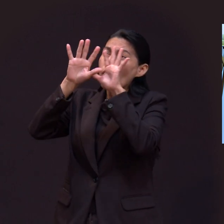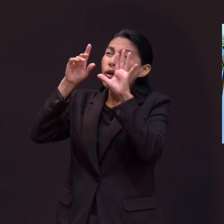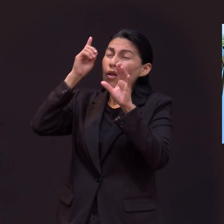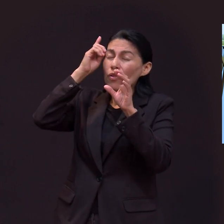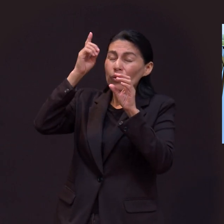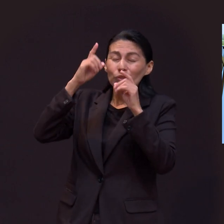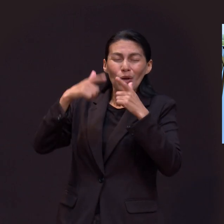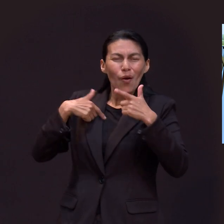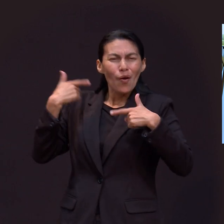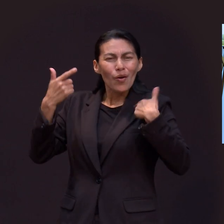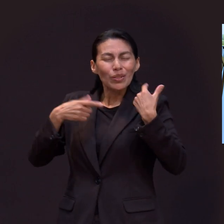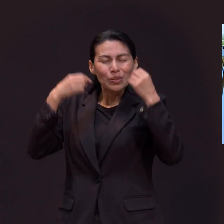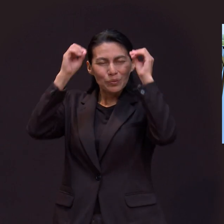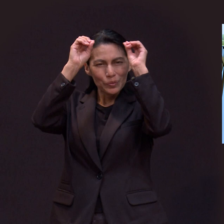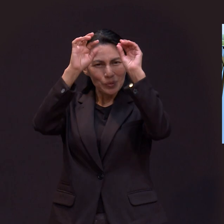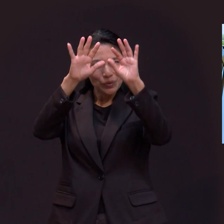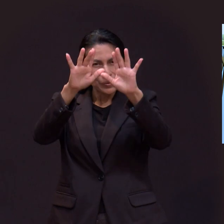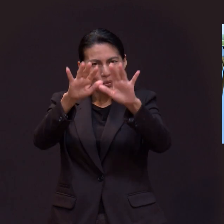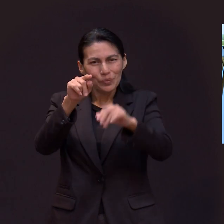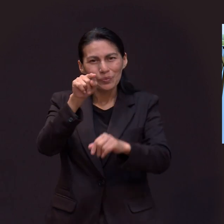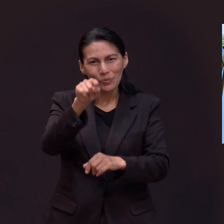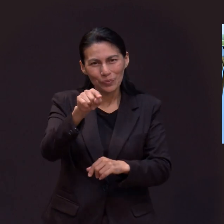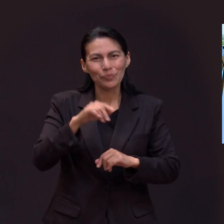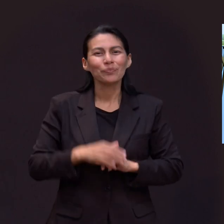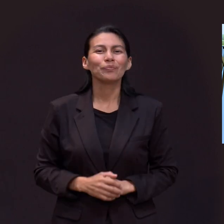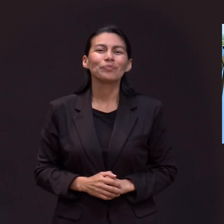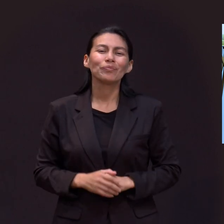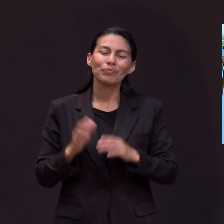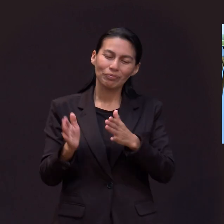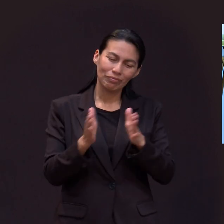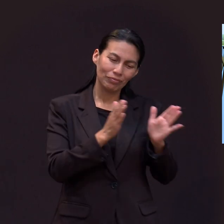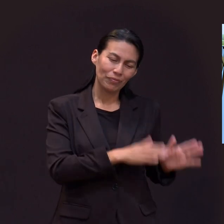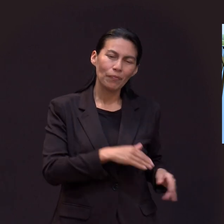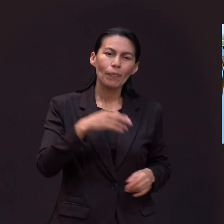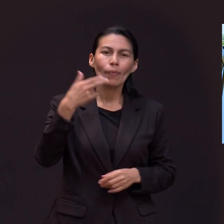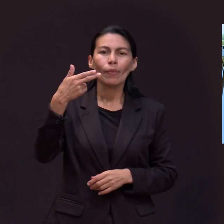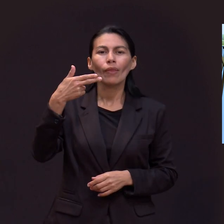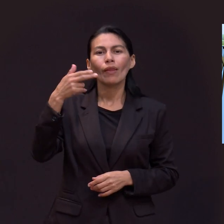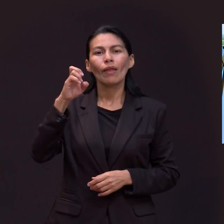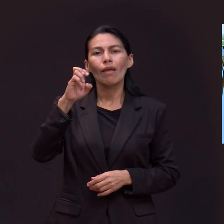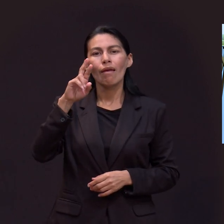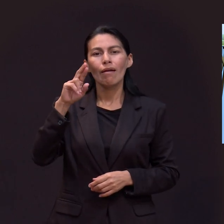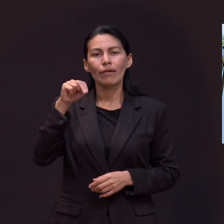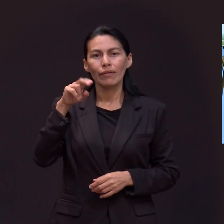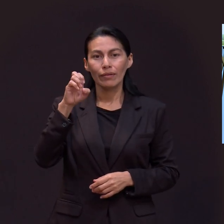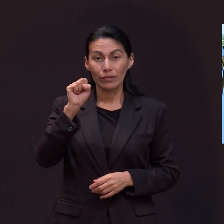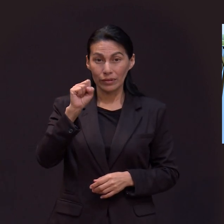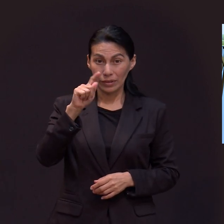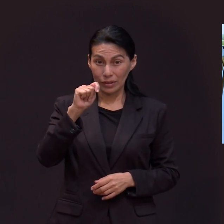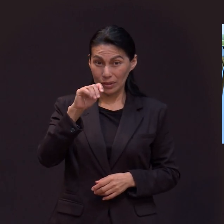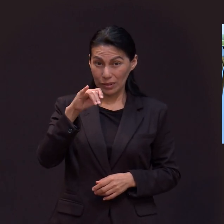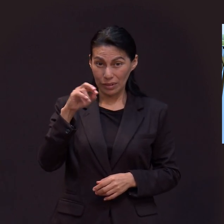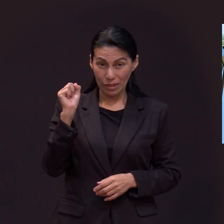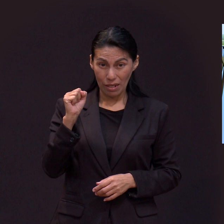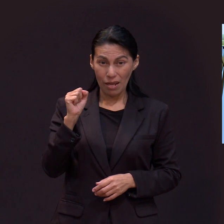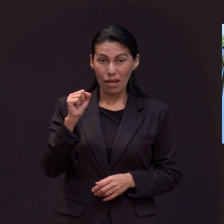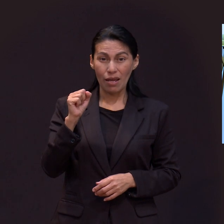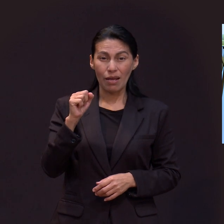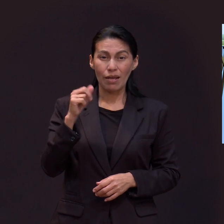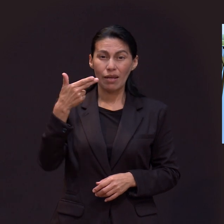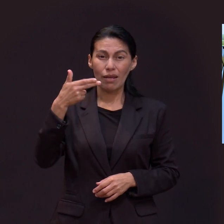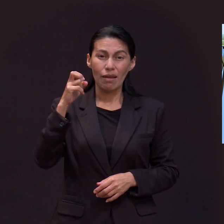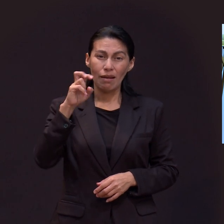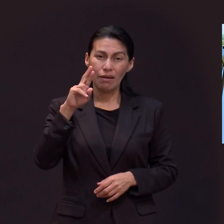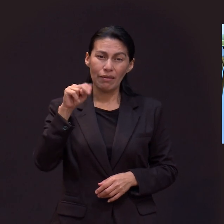llenando tu vida de gozo ernestina hernández buenas noches pido que me incluyan en sus oraciones